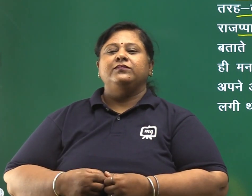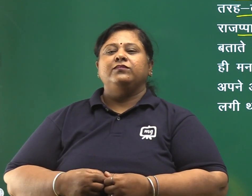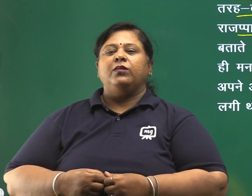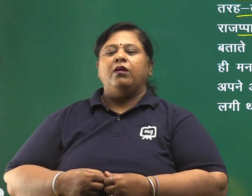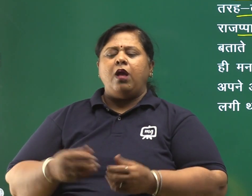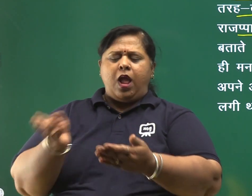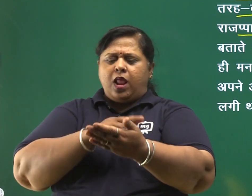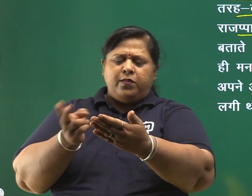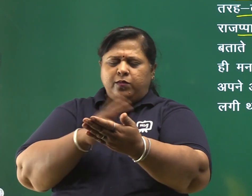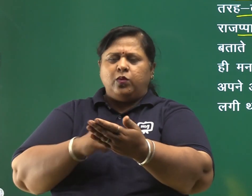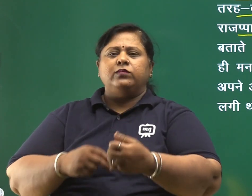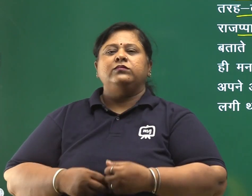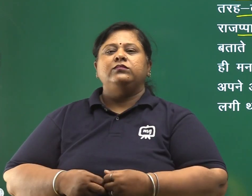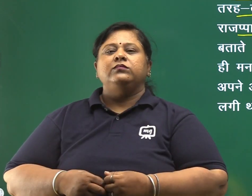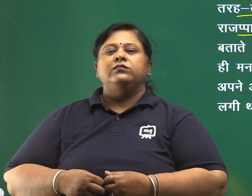एल्बम को